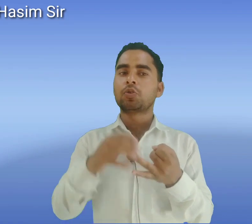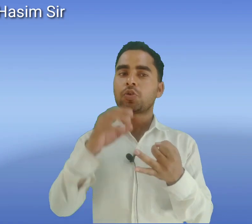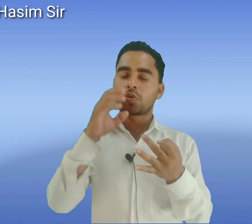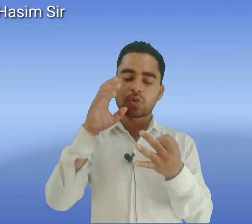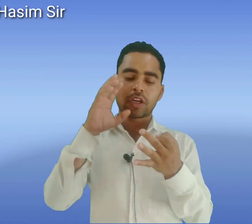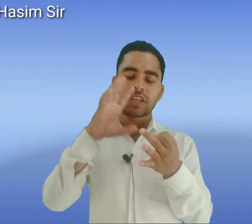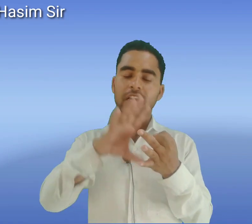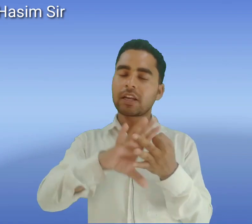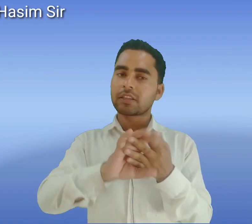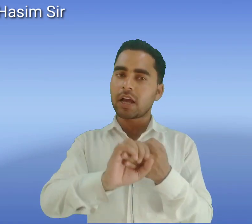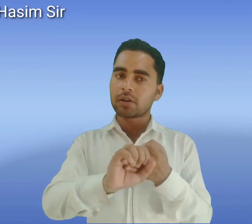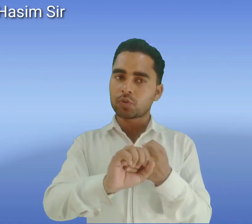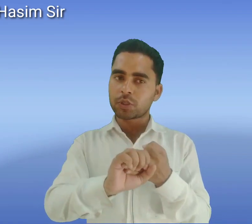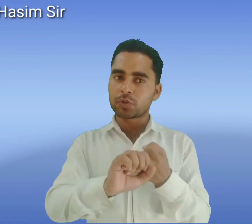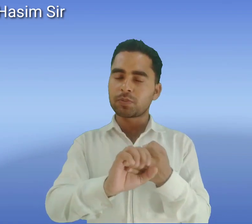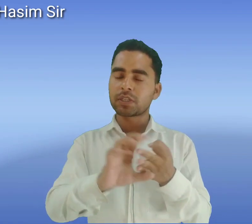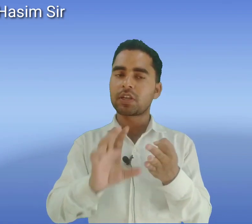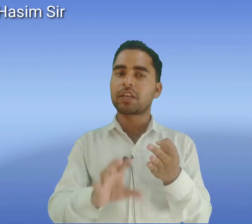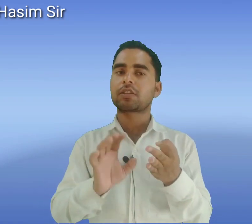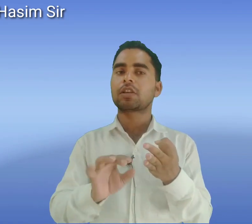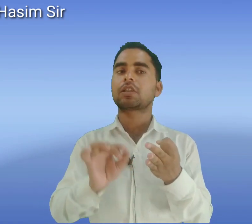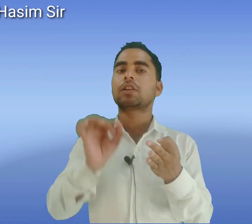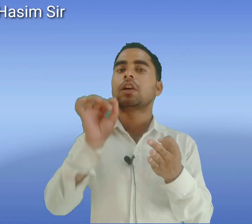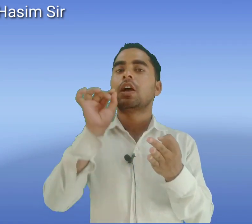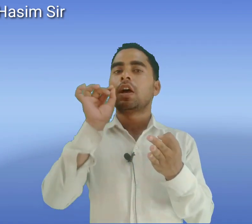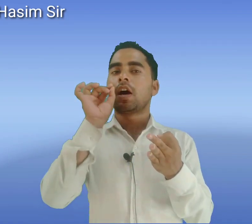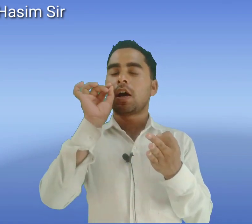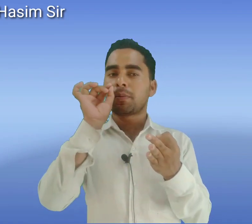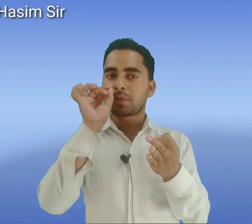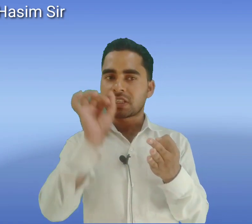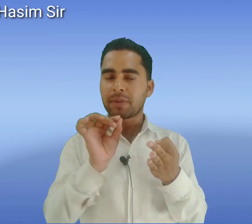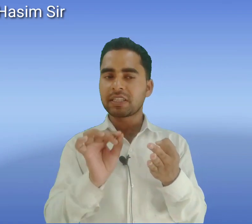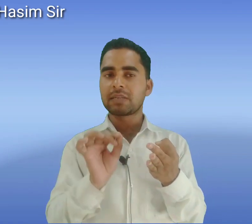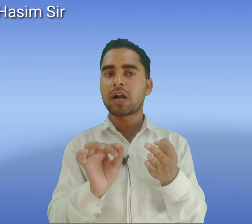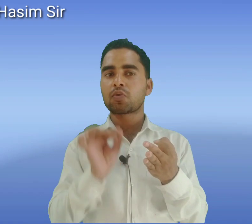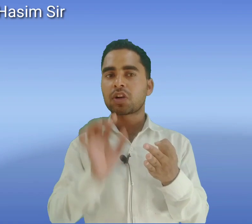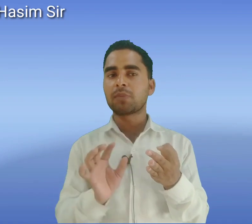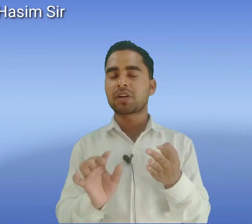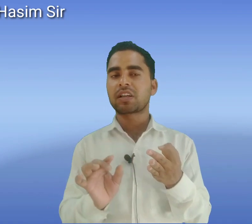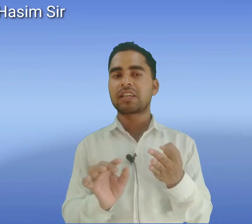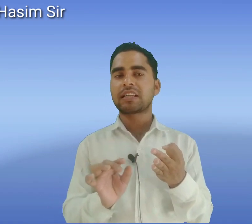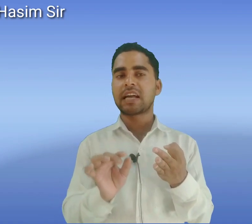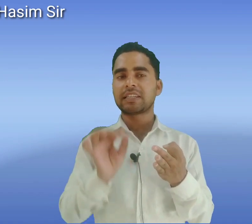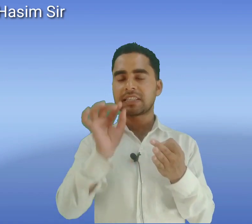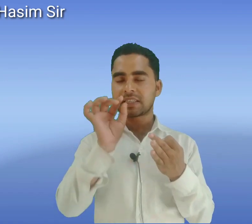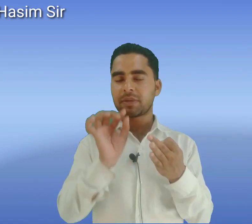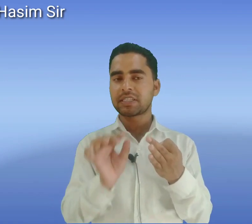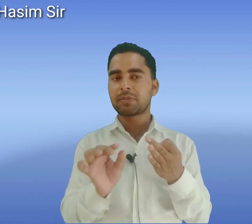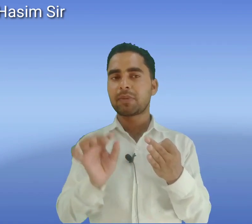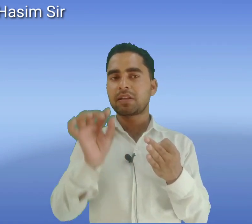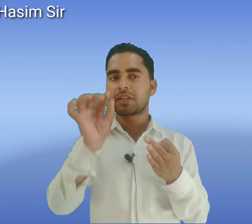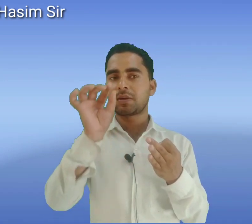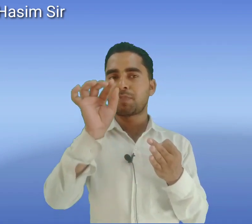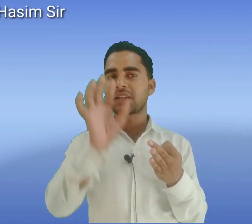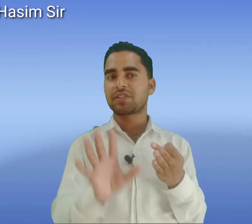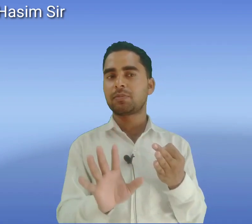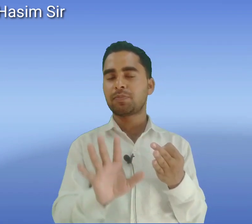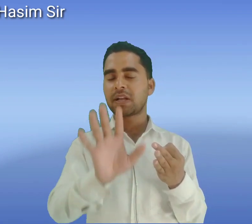कुछ लोगों का यह कहना था उसमें थे यह थे कि अब समय सीमा को कम कर दिया जाए जिसे समय सीमा लीजिए कि 5 दिन में